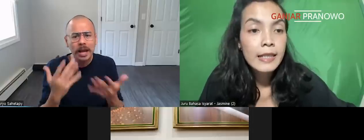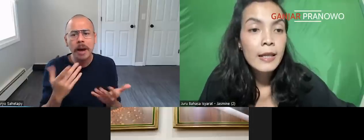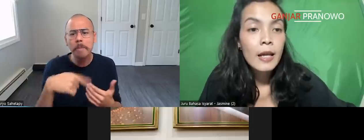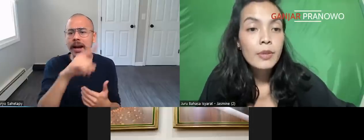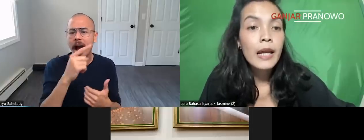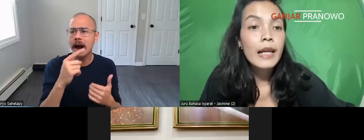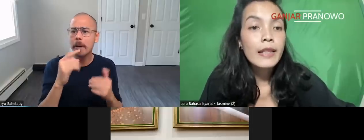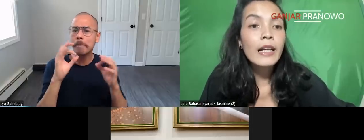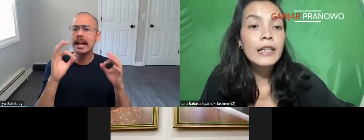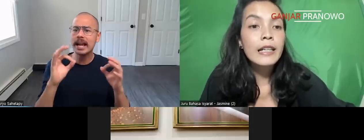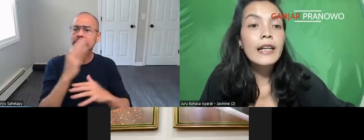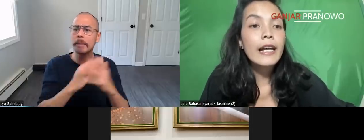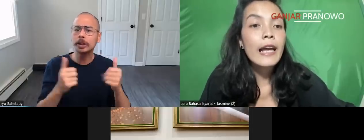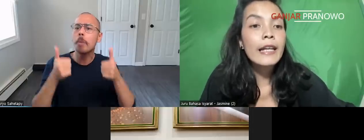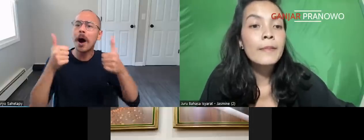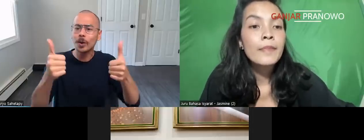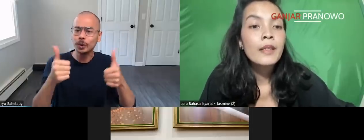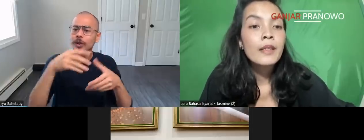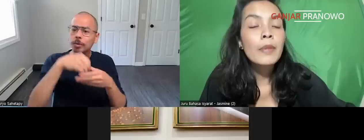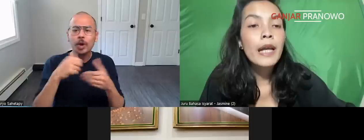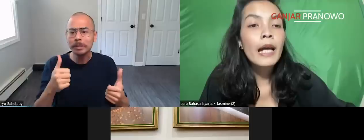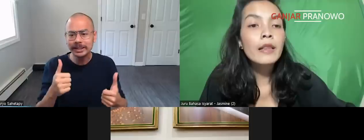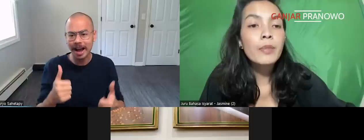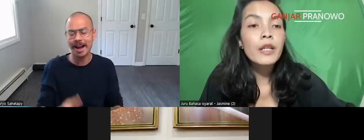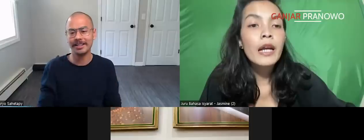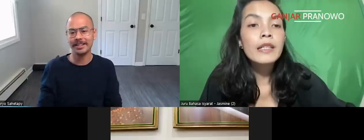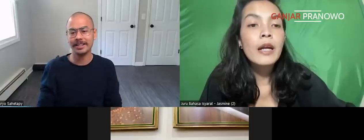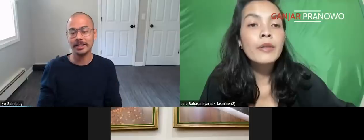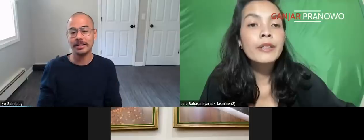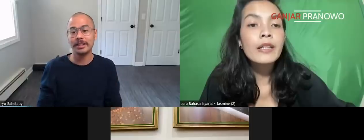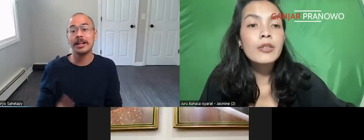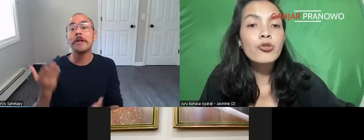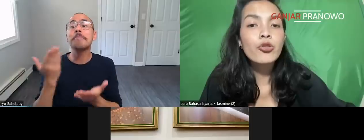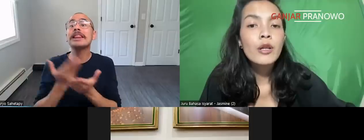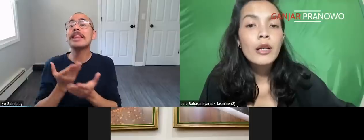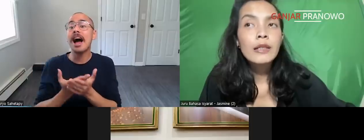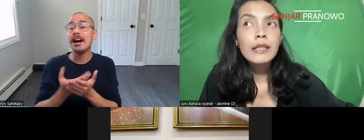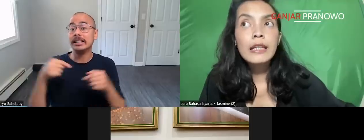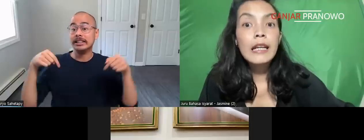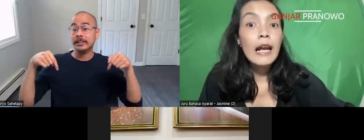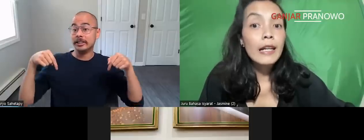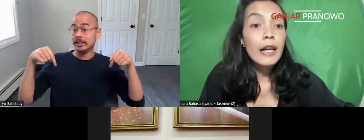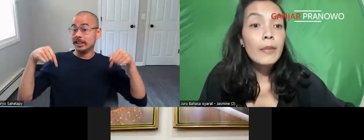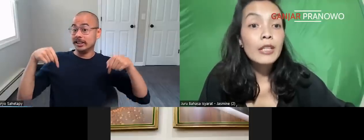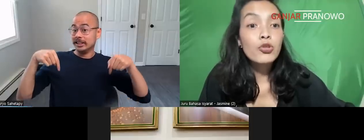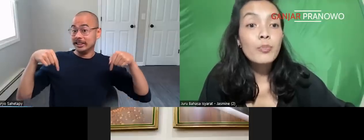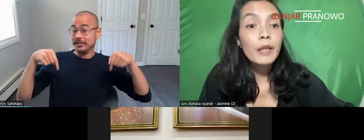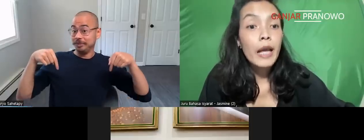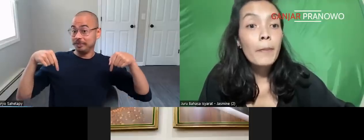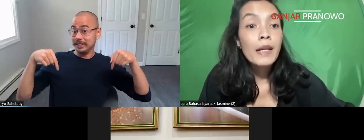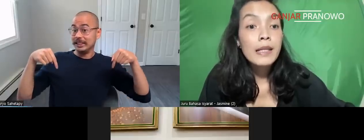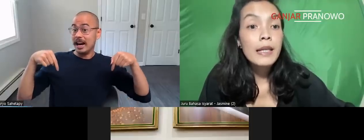Inggris bisa datang ke negara lain supaya bisa melihat pendidikan disabilitas itu di negara-negara